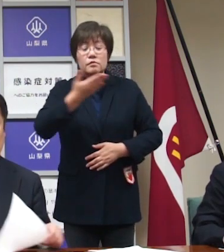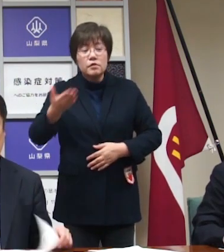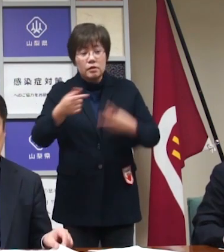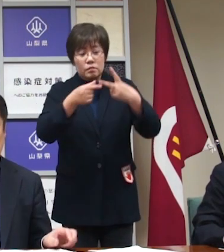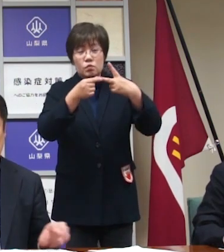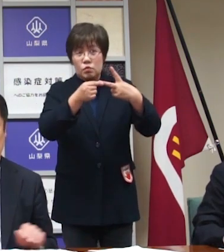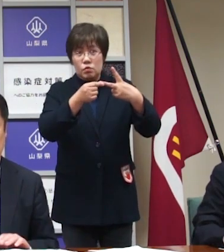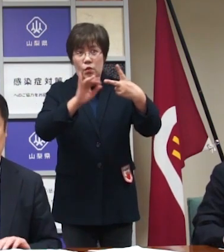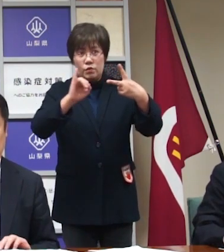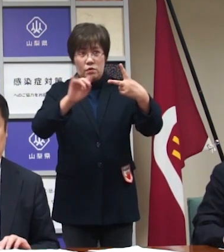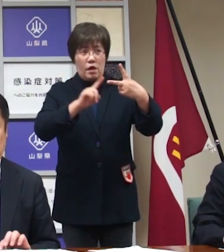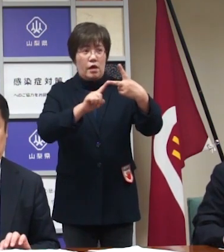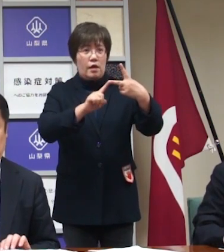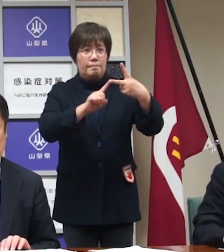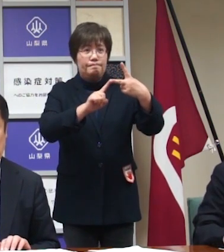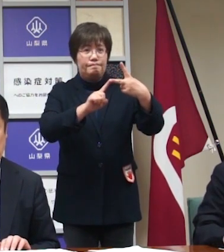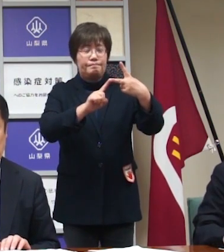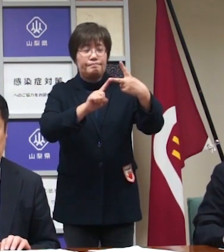れども、